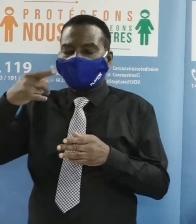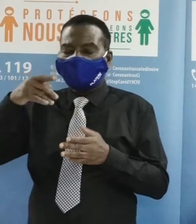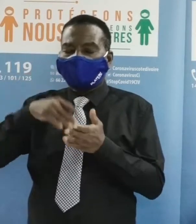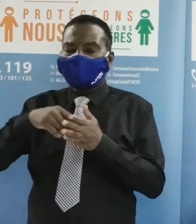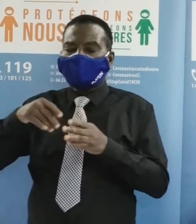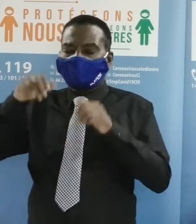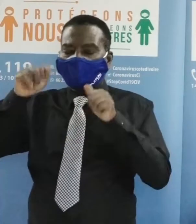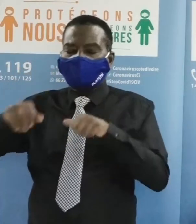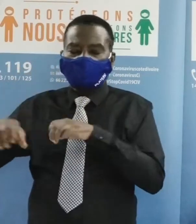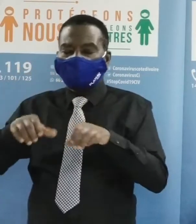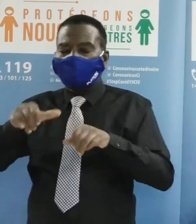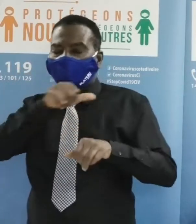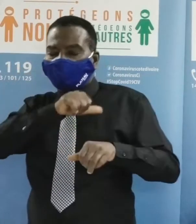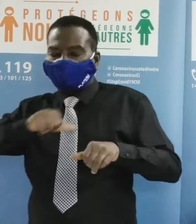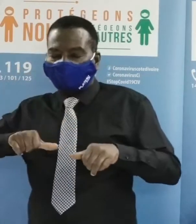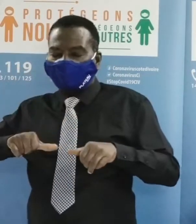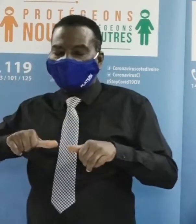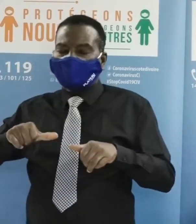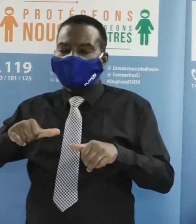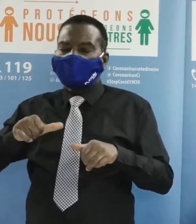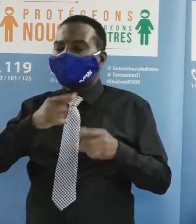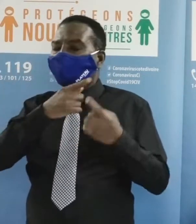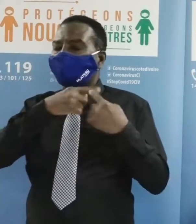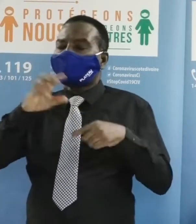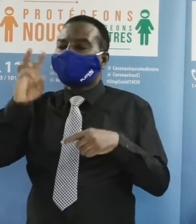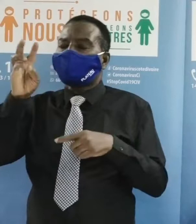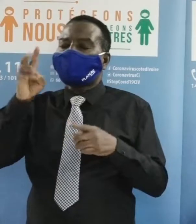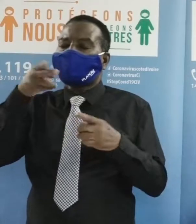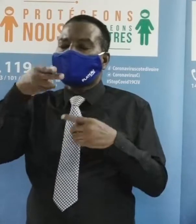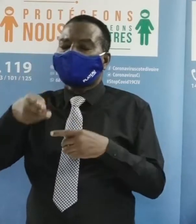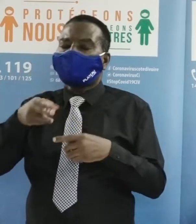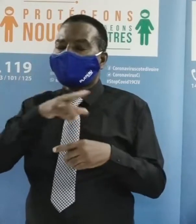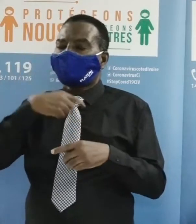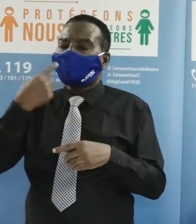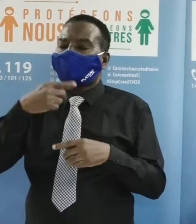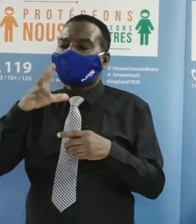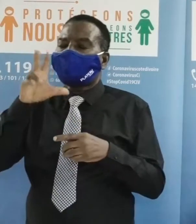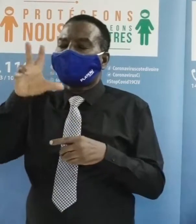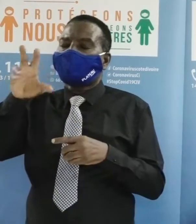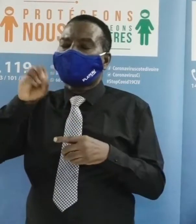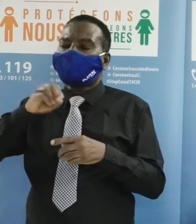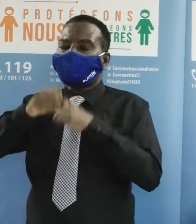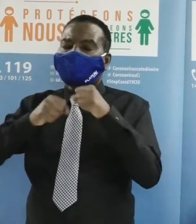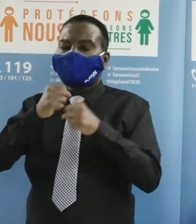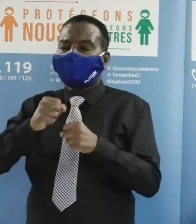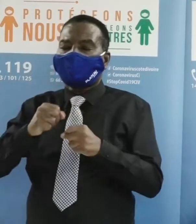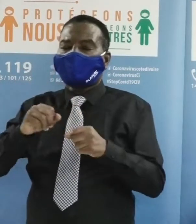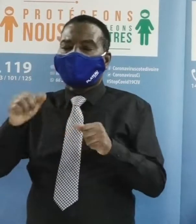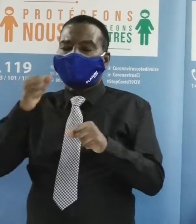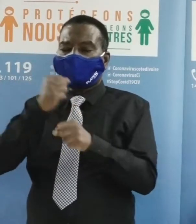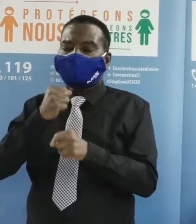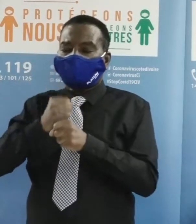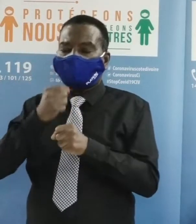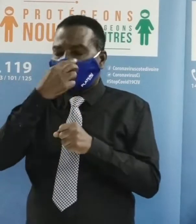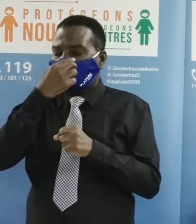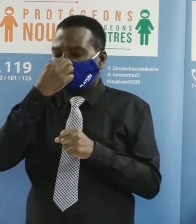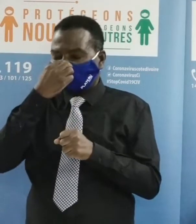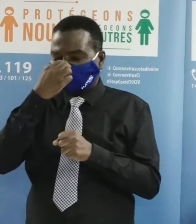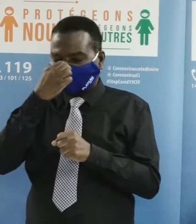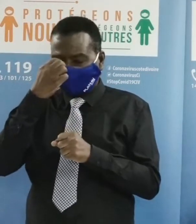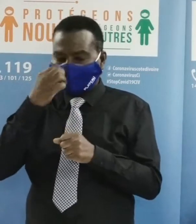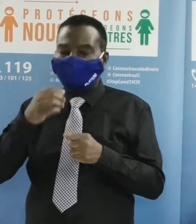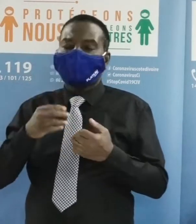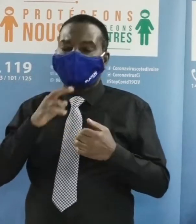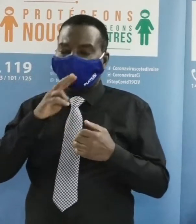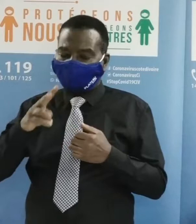faire des interventions depuis de ce teaser avec le masque dans trente ans de carrière c'est vrai que des inconforts quand on parle masque